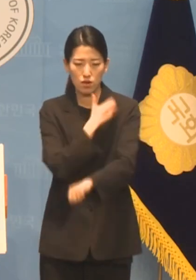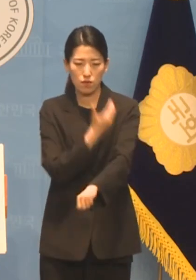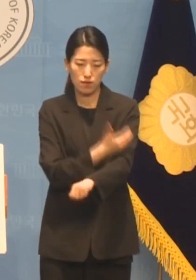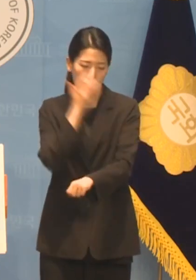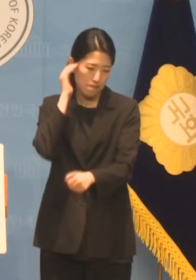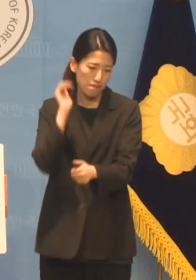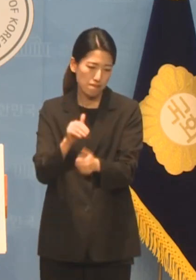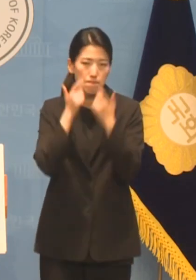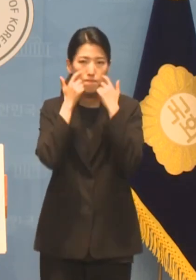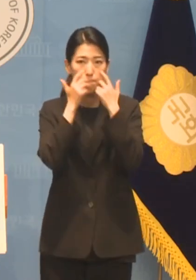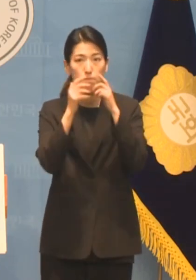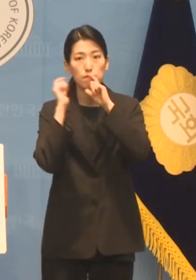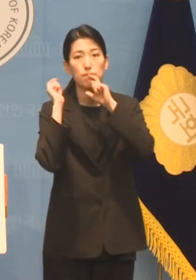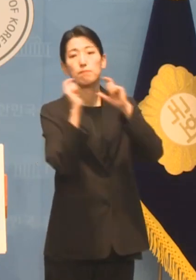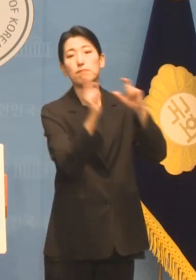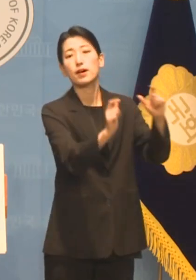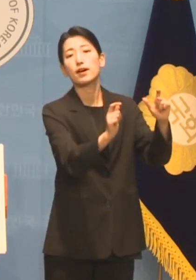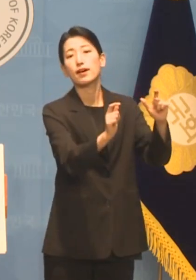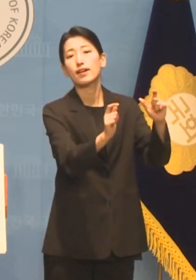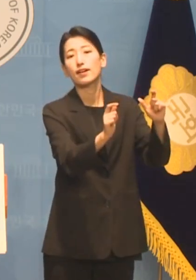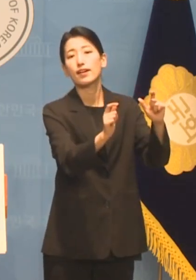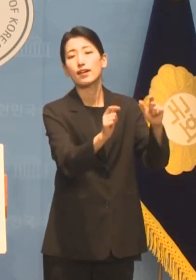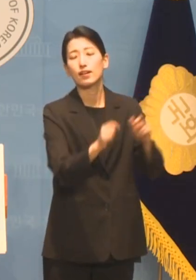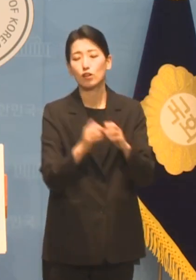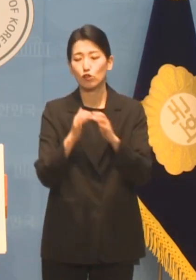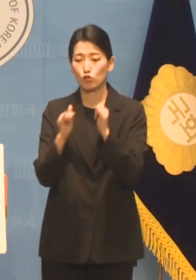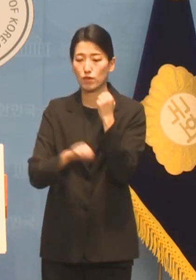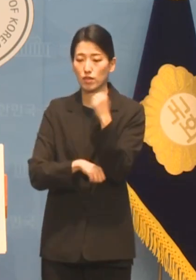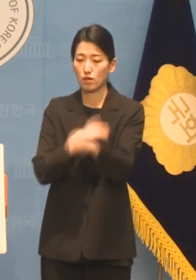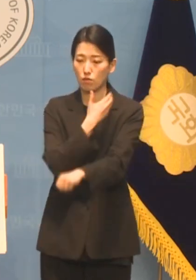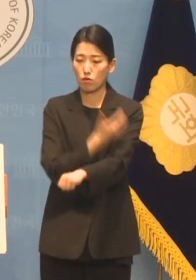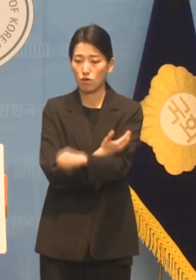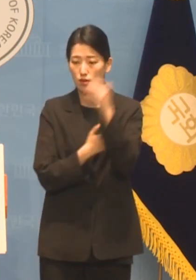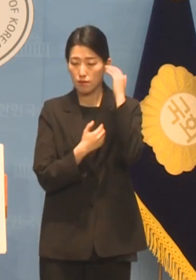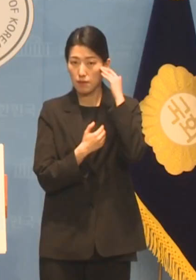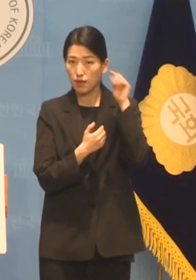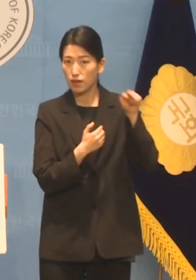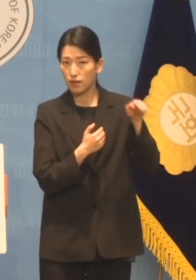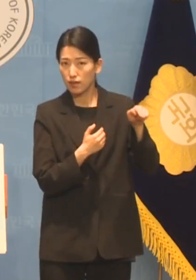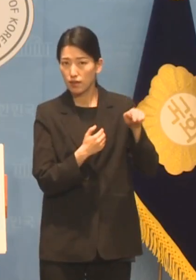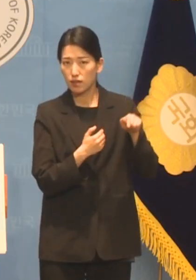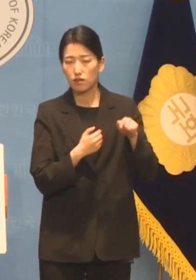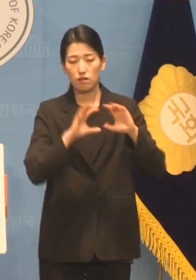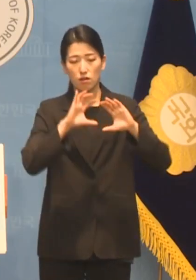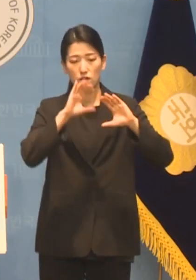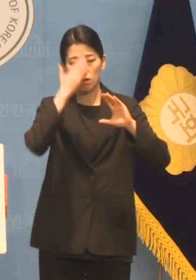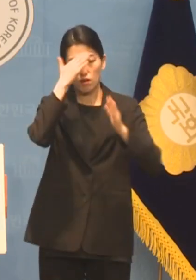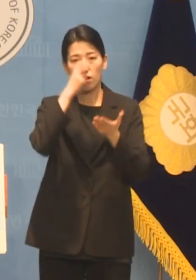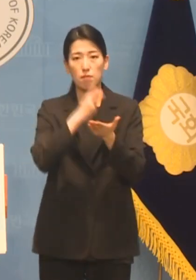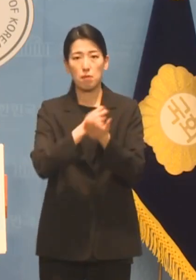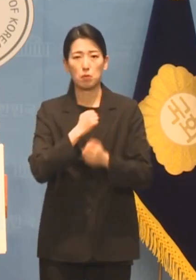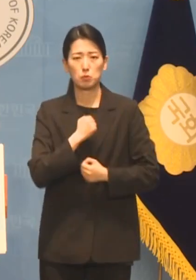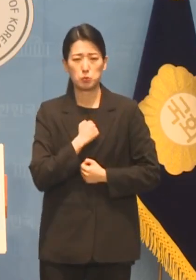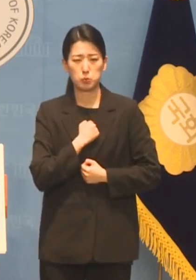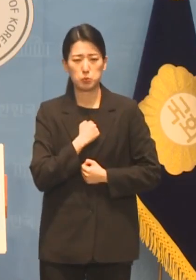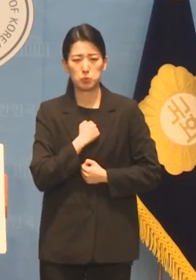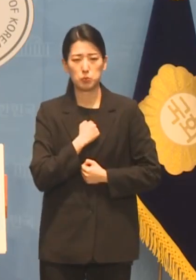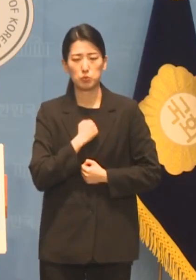하였습니다. 이 헌법재판소는 국민의 기본권을 침해함으로써 헌법수호의 책무를 저버리고